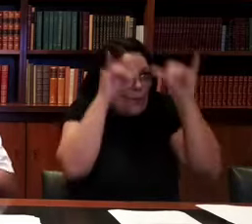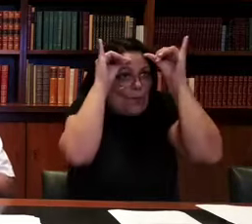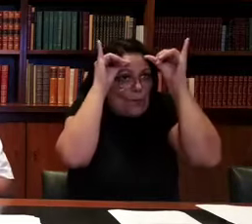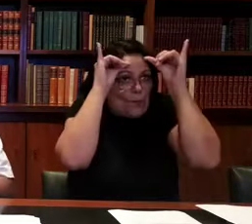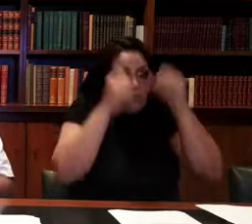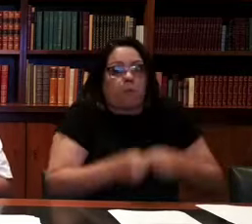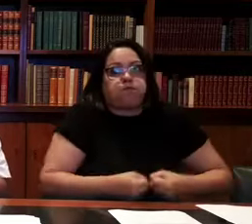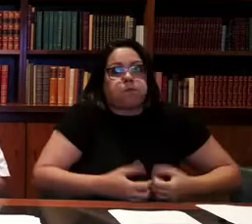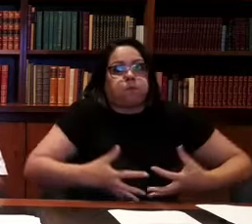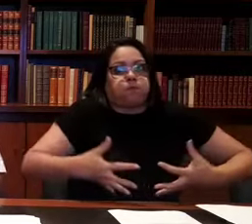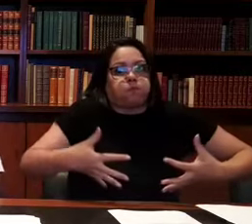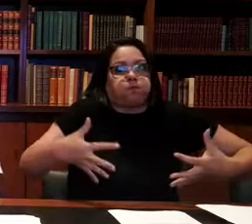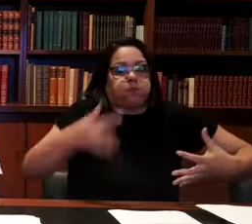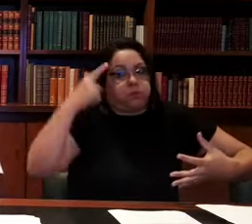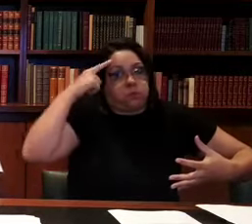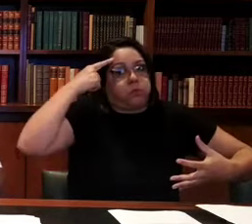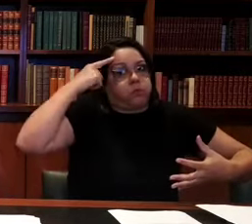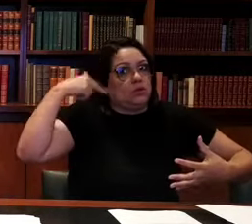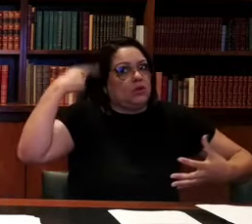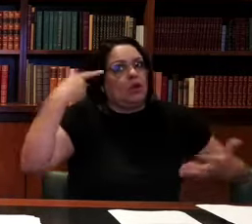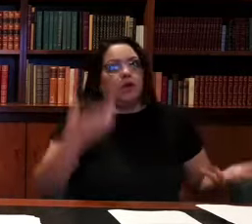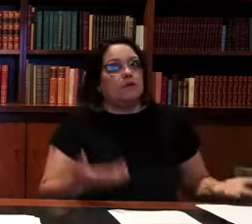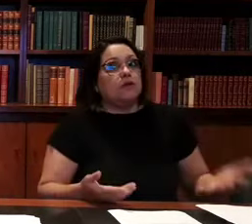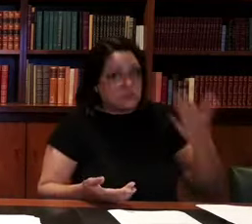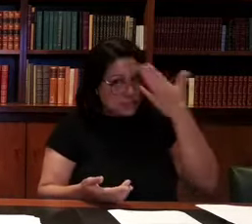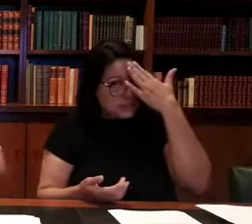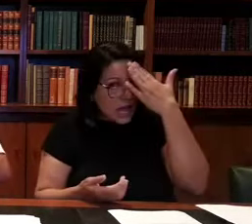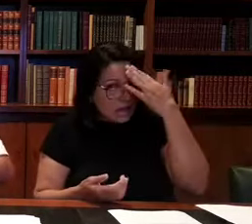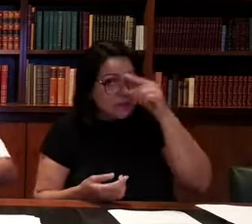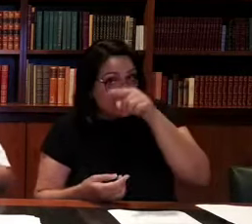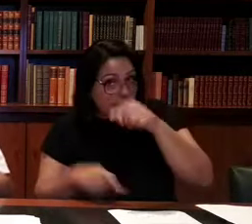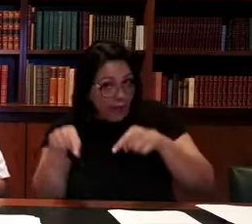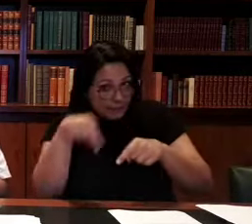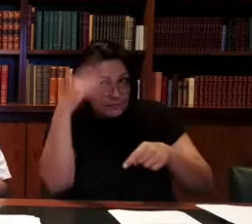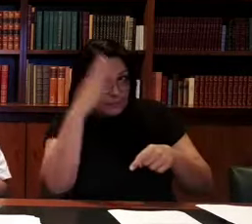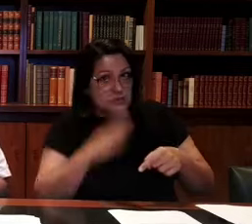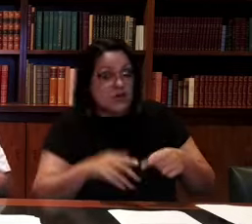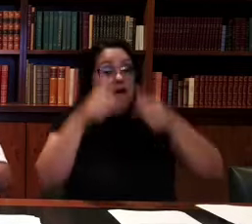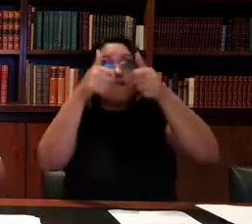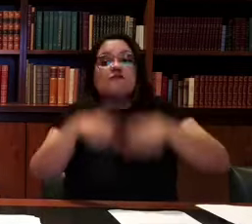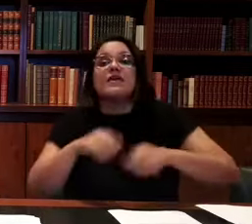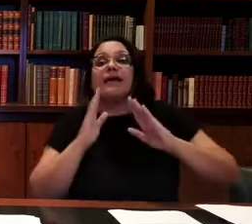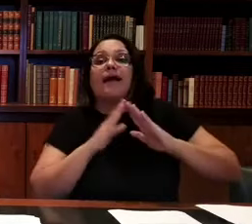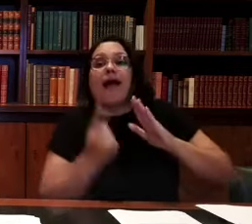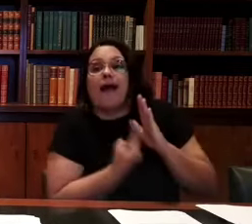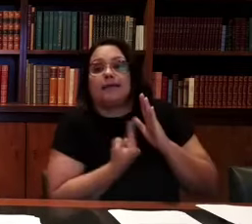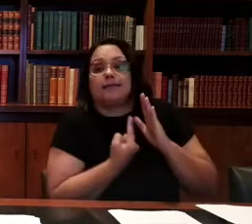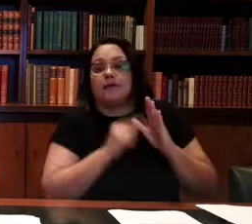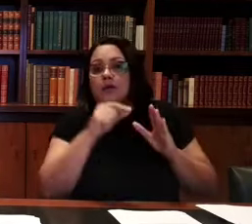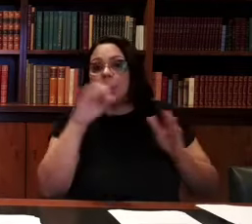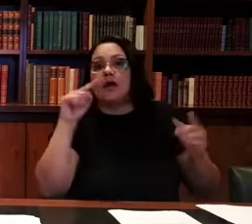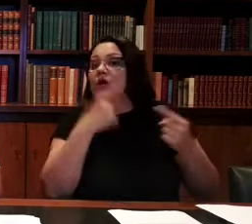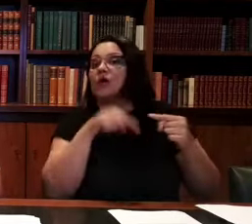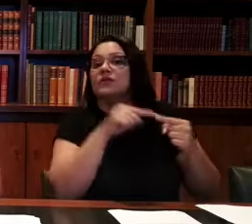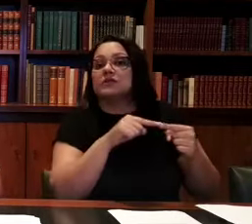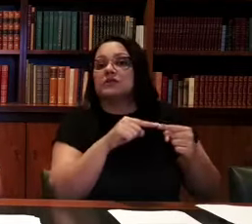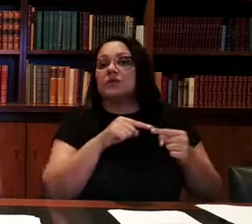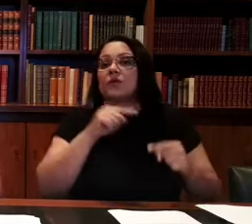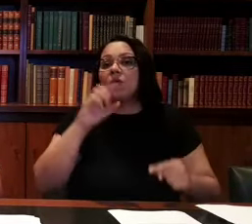animal Aqui não por favor Tá mas esse fica em casa aumentou o número de obesos e obesidade um sinônimo do que